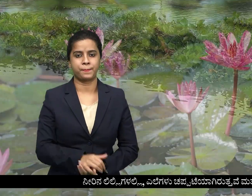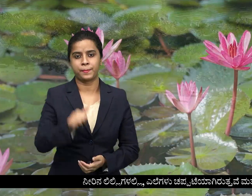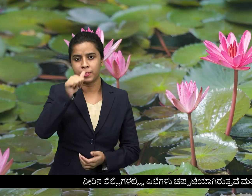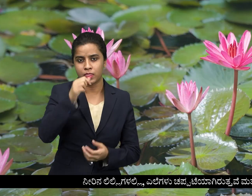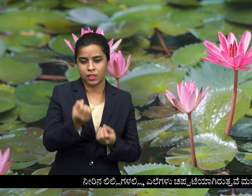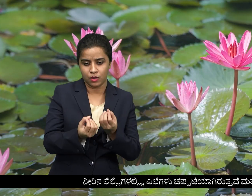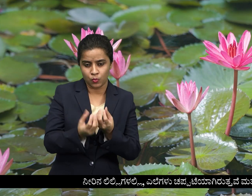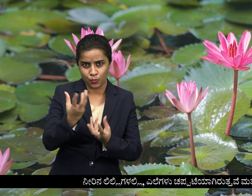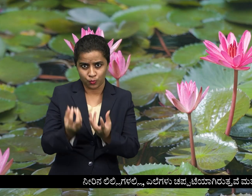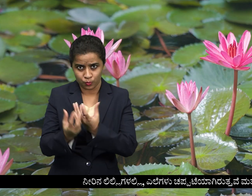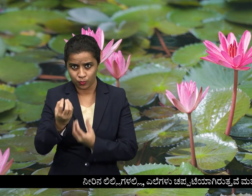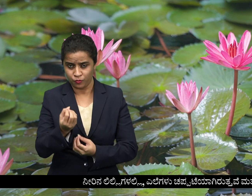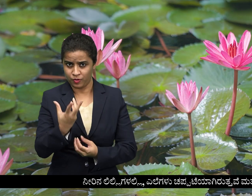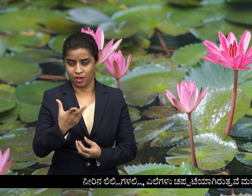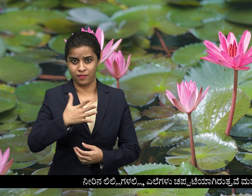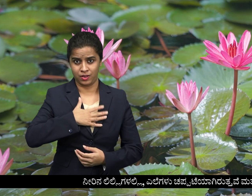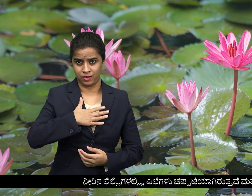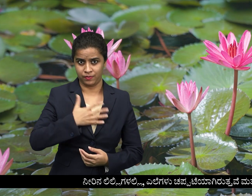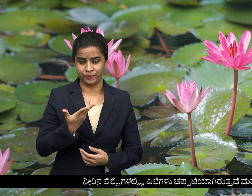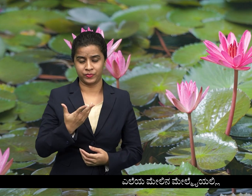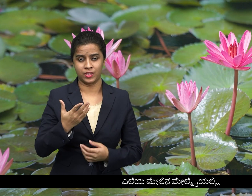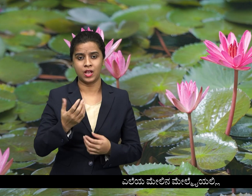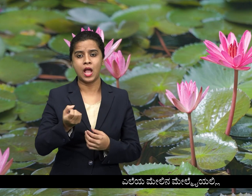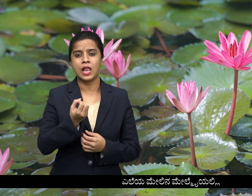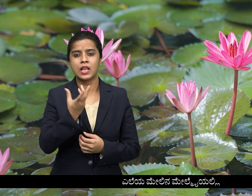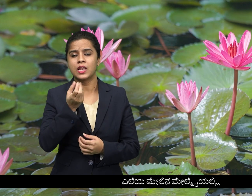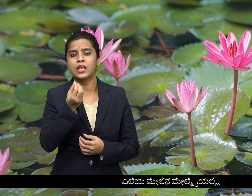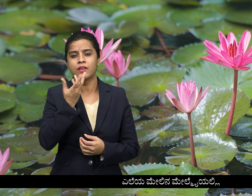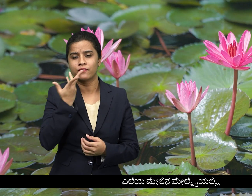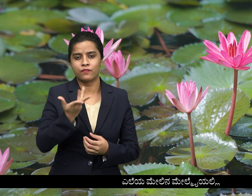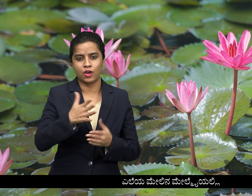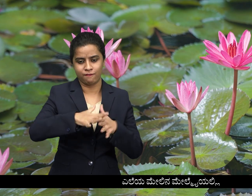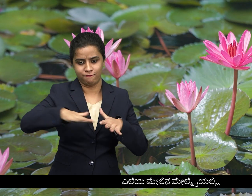ನೀರಿನ ಲಿಲ್ಲಿಗಳಲ್ಲಿ ಎಲೆಗಳು ಚಪ್ಪಟೆಯಾಗಿರುತ್ತವೆ ಮತ್ತು ಎಲೆಯ ಮೇಲಿನ ಮೇಲ್ಮೈಯಲ್ಲಿ